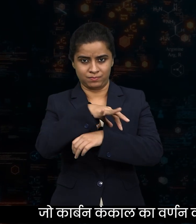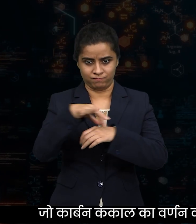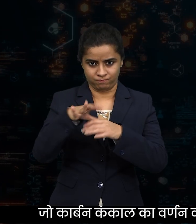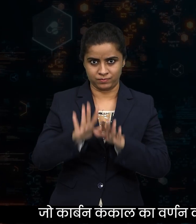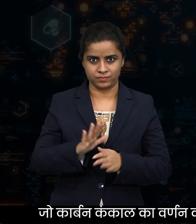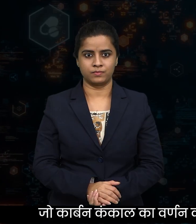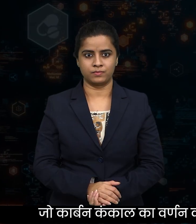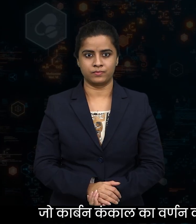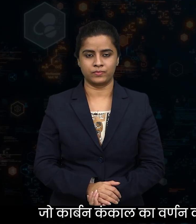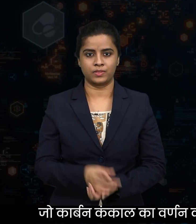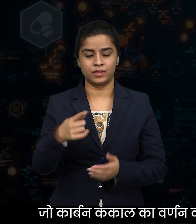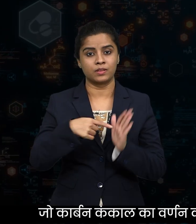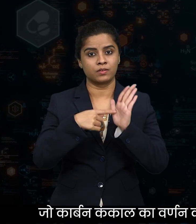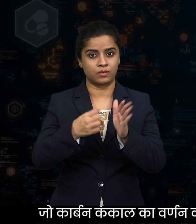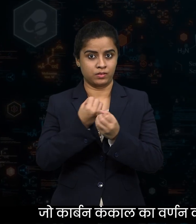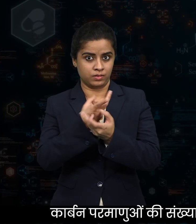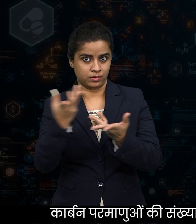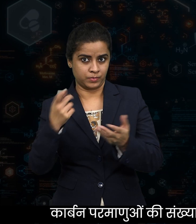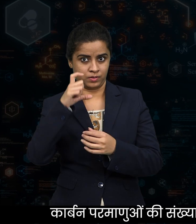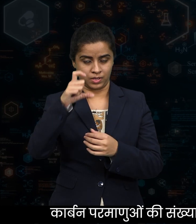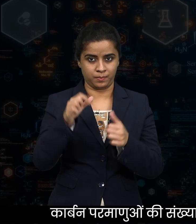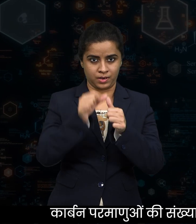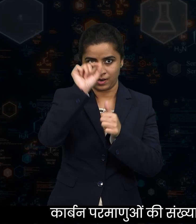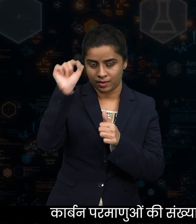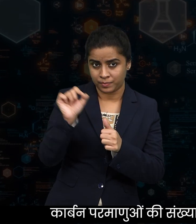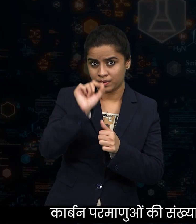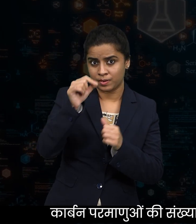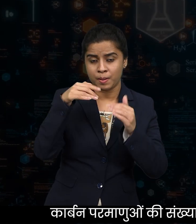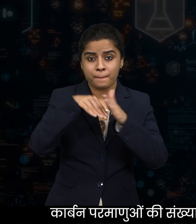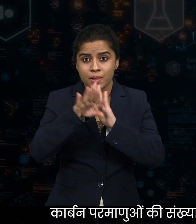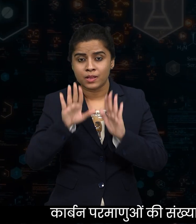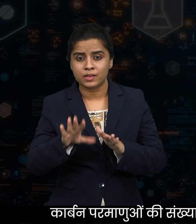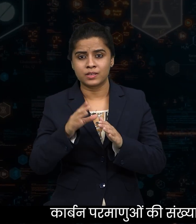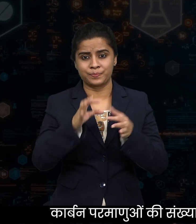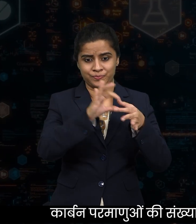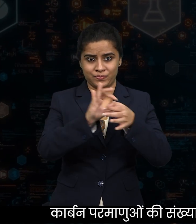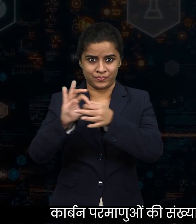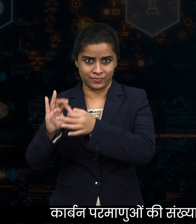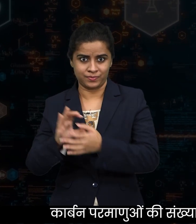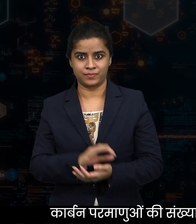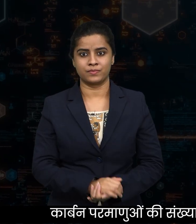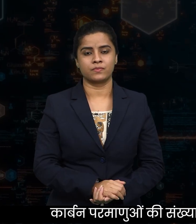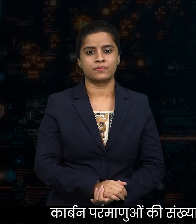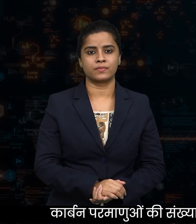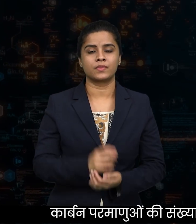मूल श्रृंखला में मौजूद कार्बन परमाणुओं की संख्या और उनकी व्यवस्था के प्रतिरूप को देता